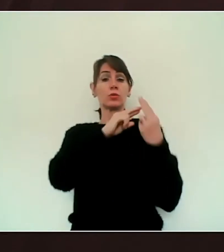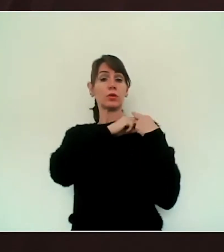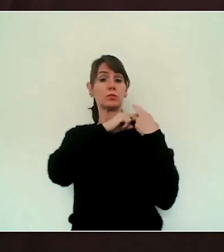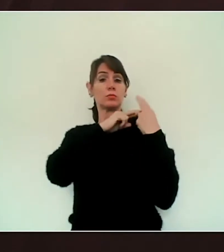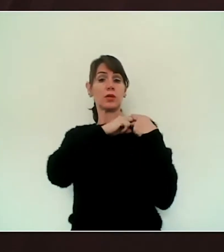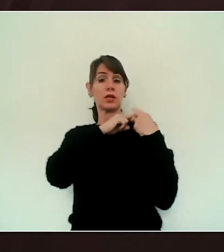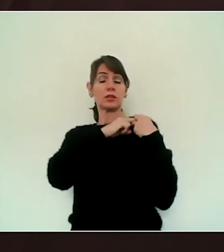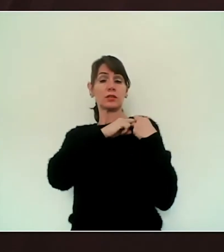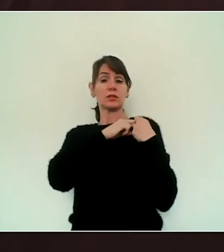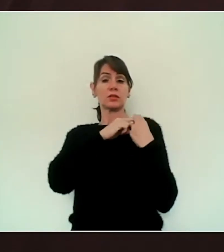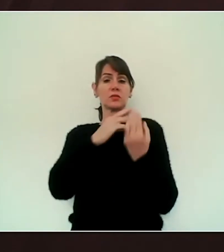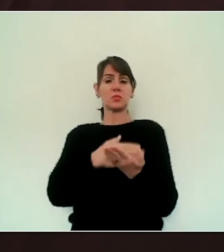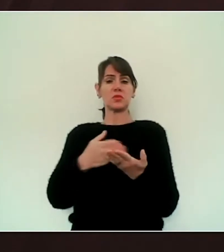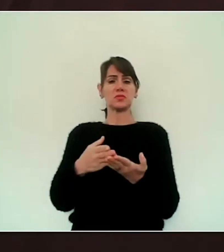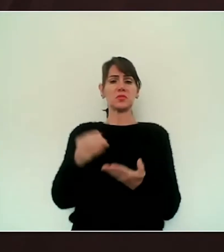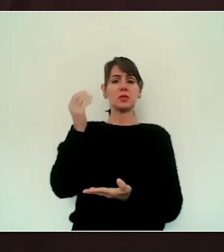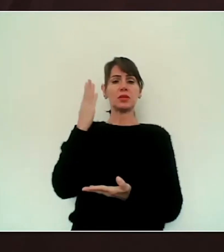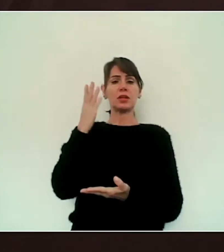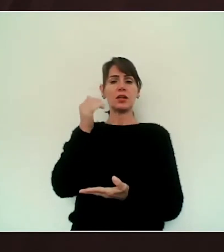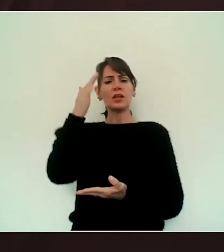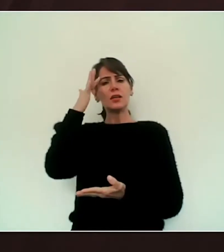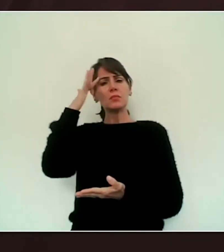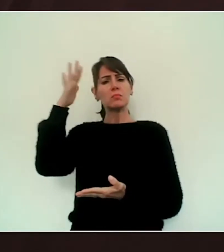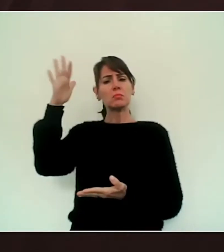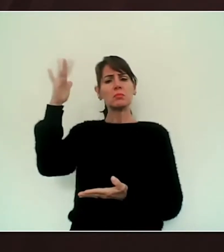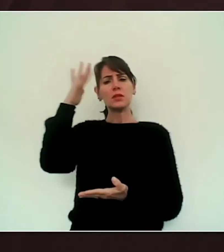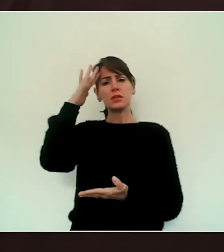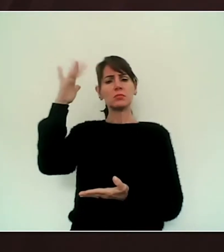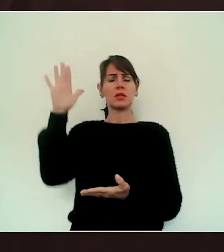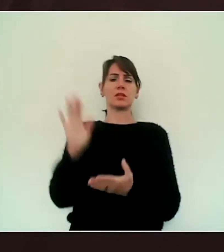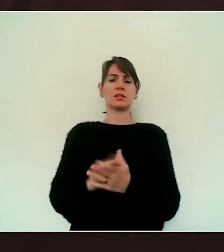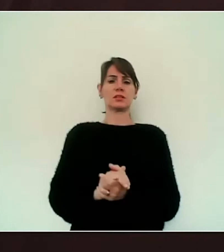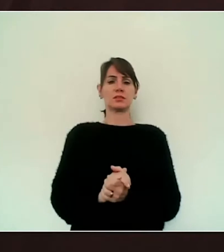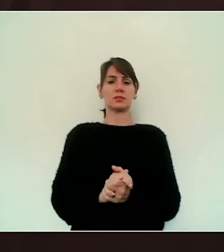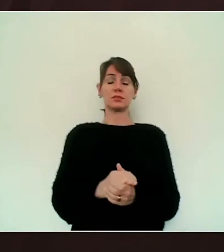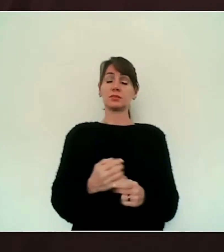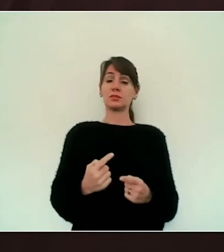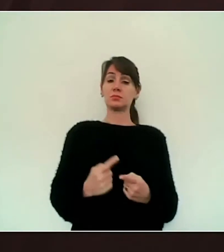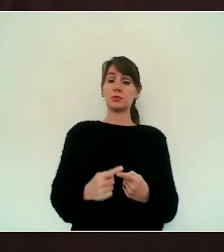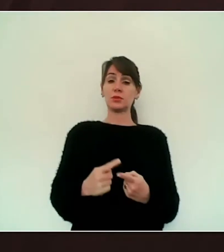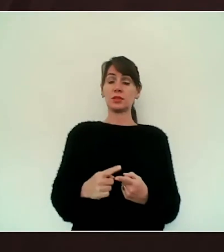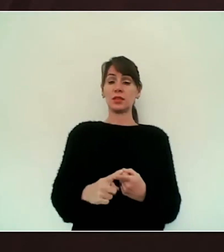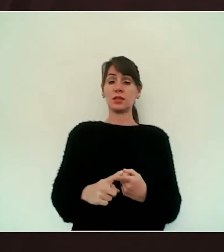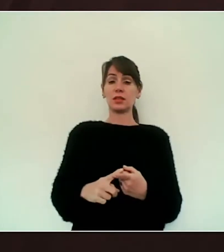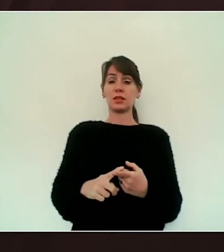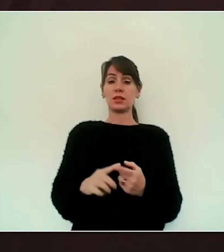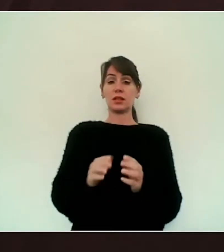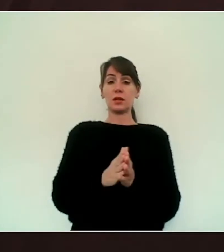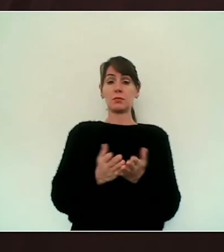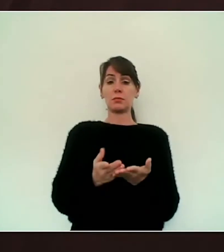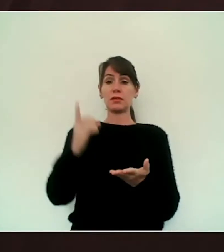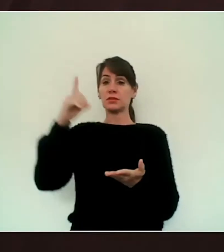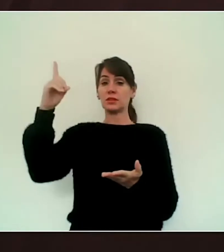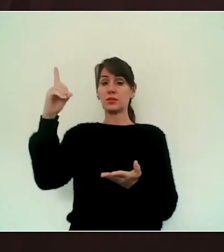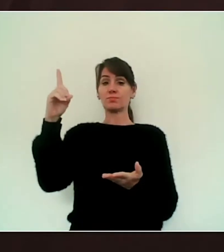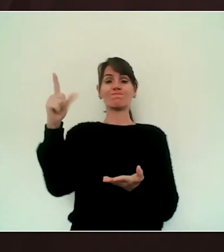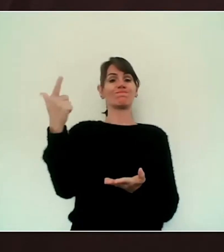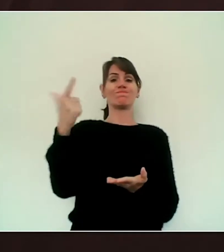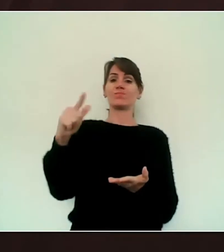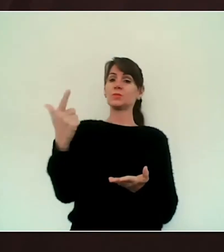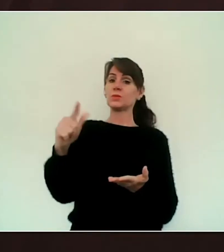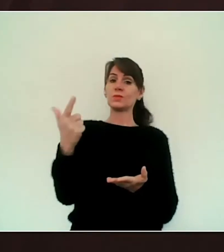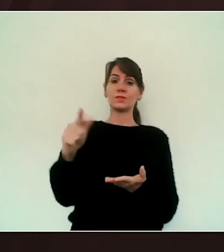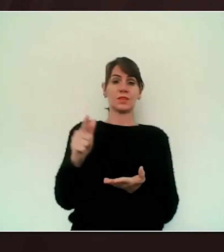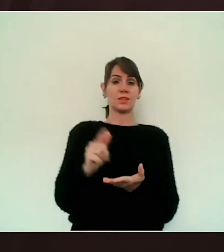coisas estranhas, porque não tem mais a palavra pura de Deus chegando. Tá? O